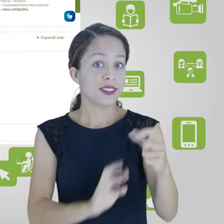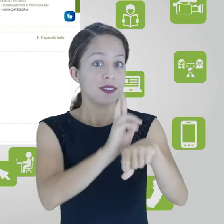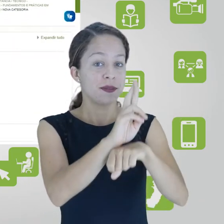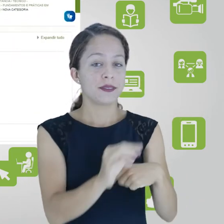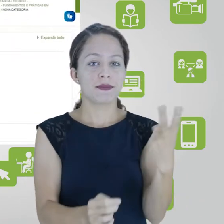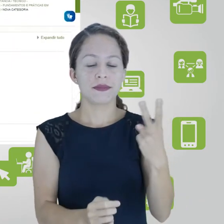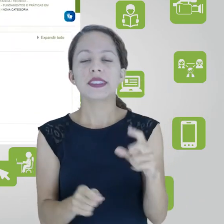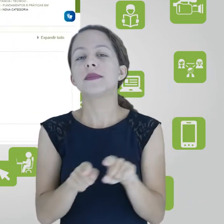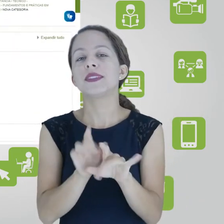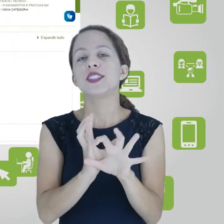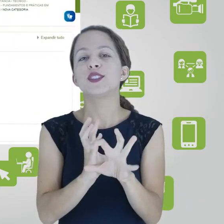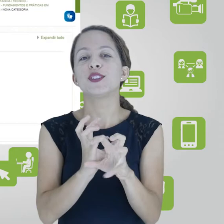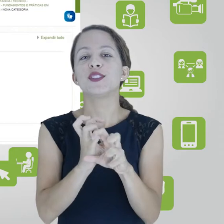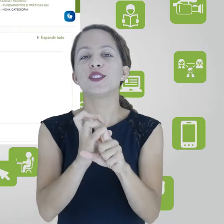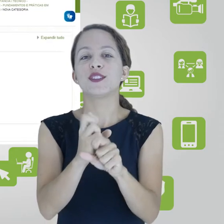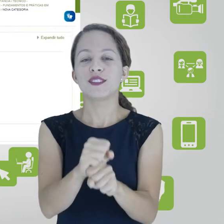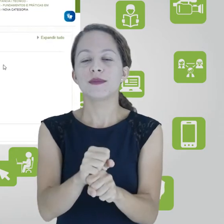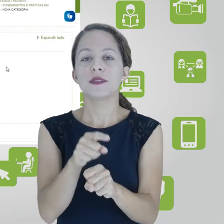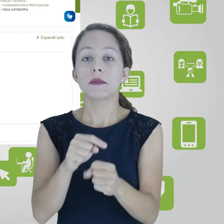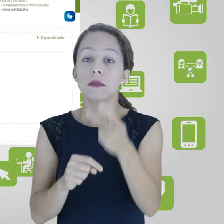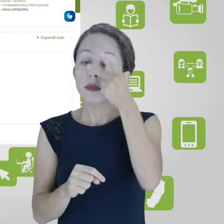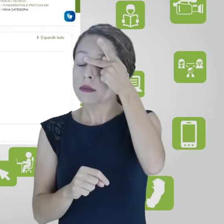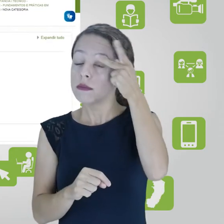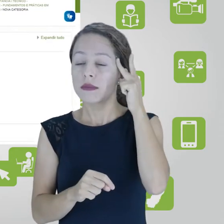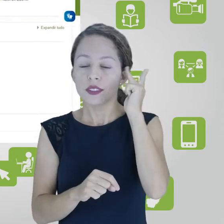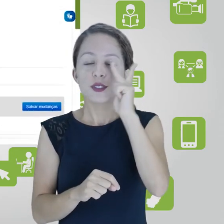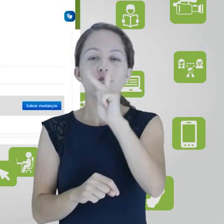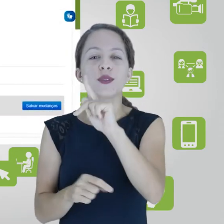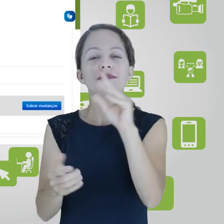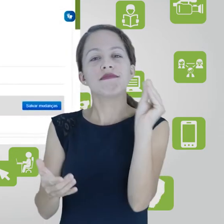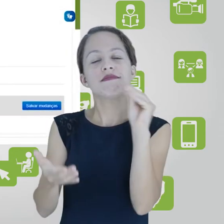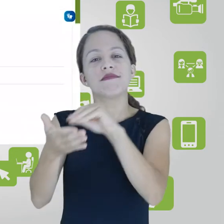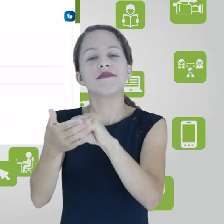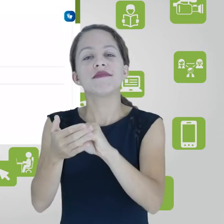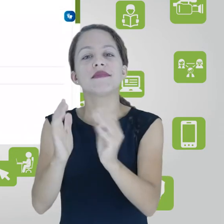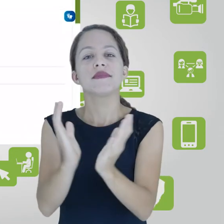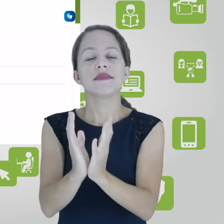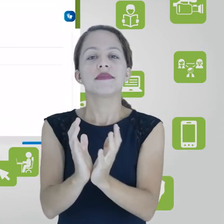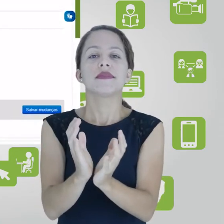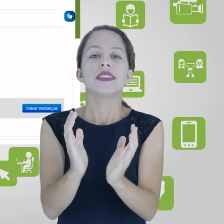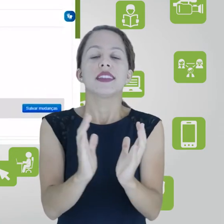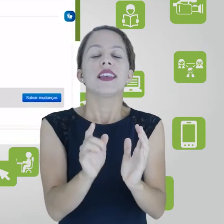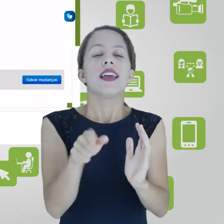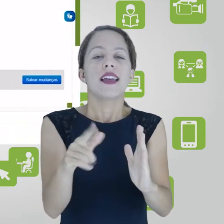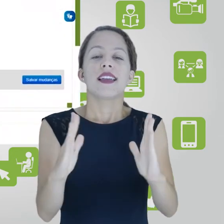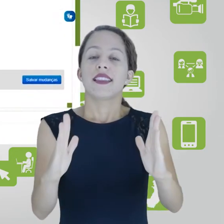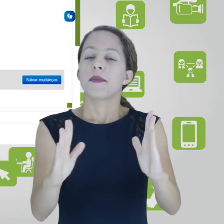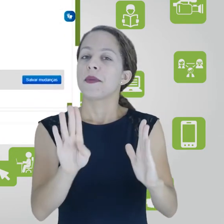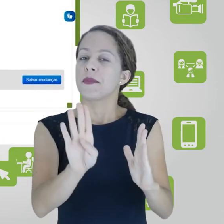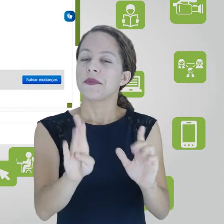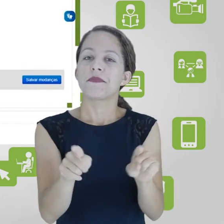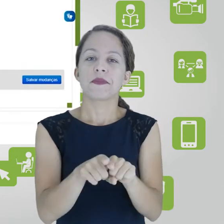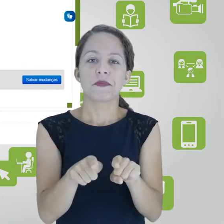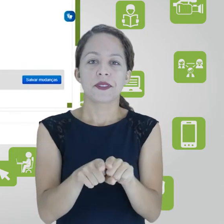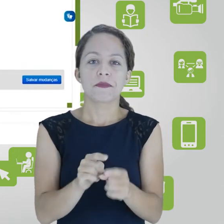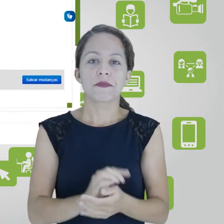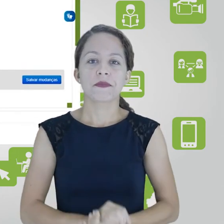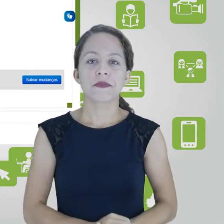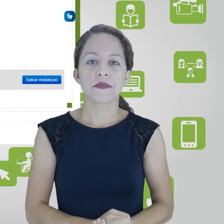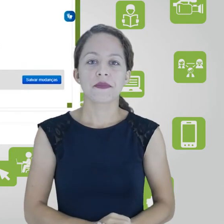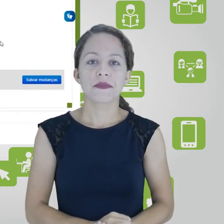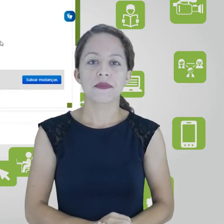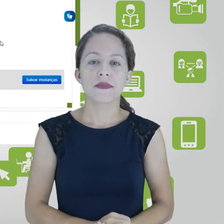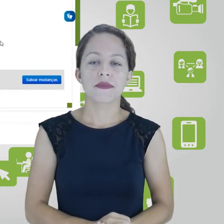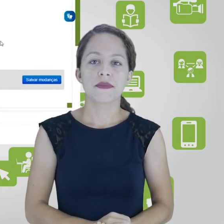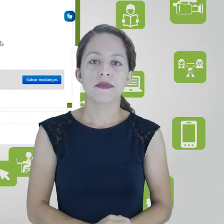Recuperação 2. Vai ser também soma. A gente aqui na categoria pai, eu vou colocar dentro de etapa B